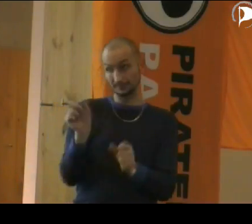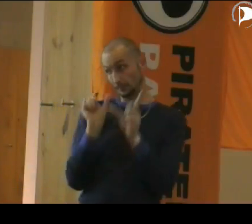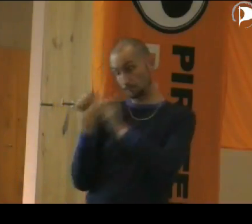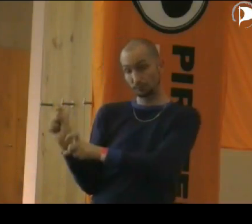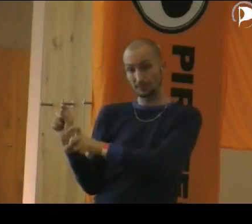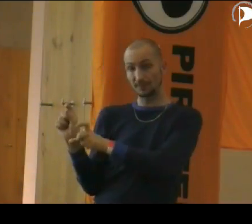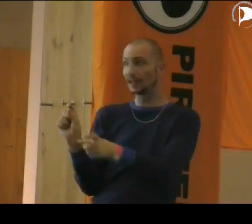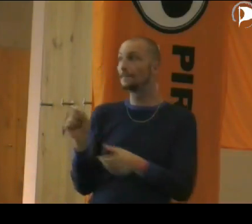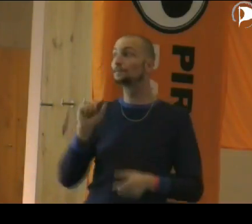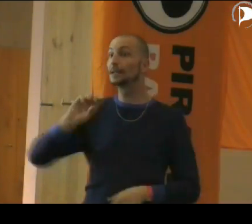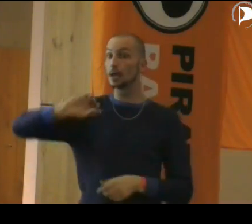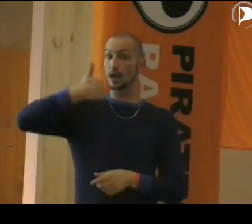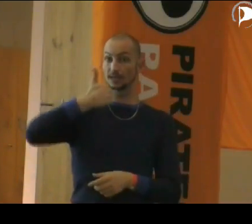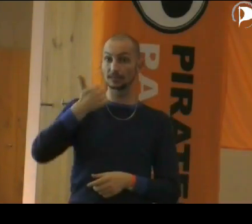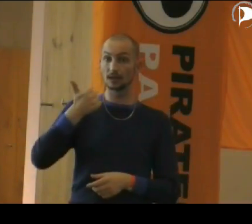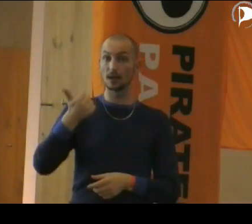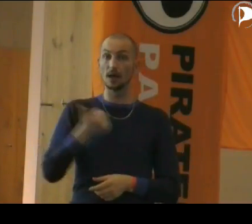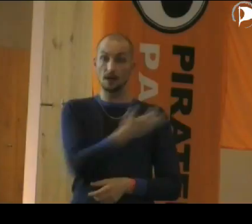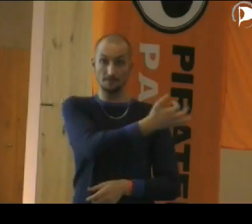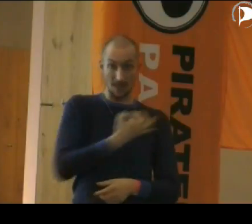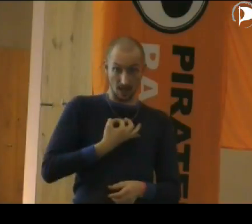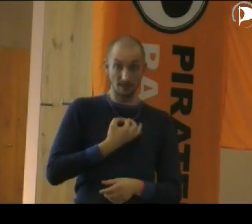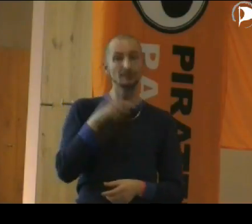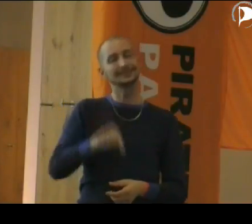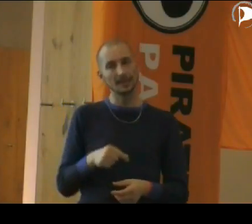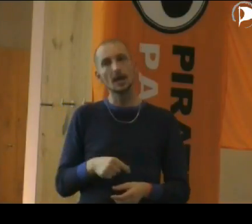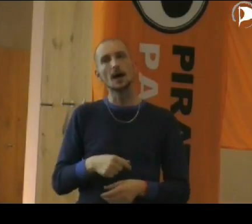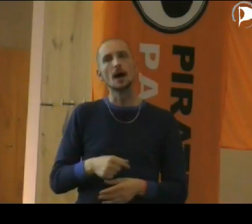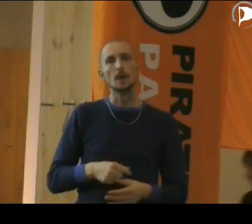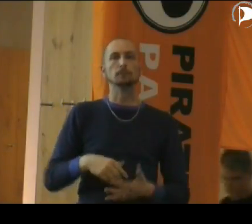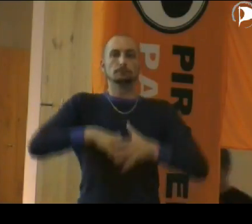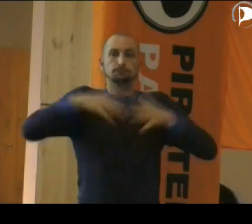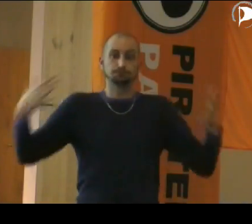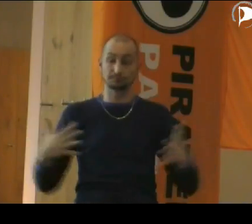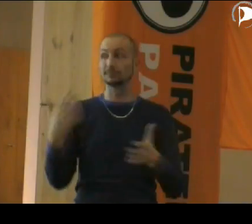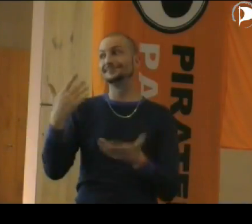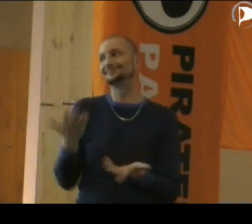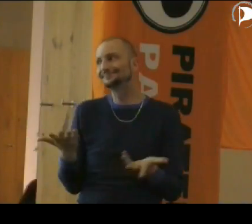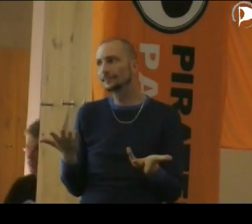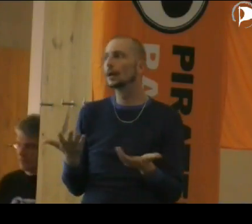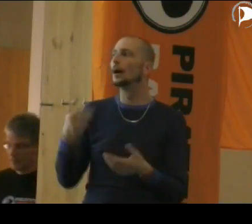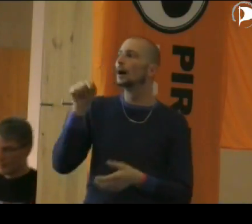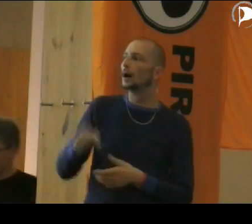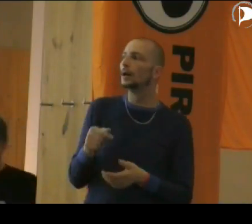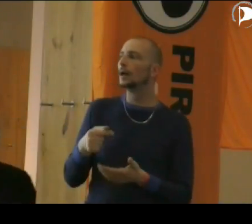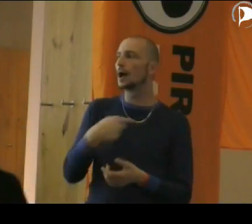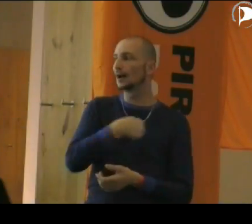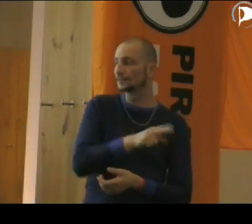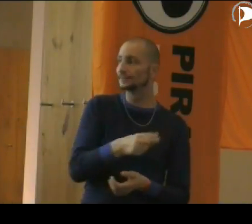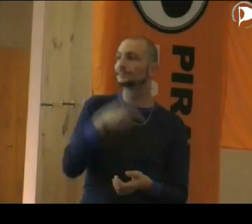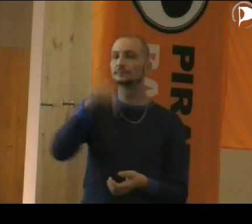also die erste frage lässt sich etwas weiter ausholen ich war mit matthias